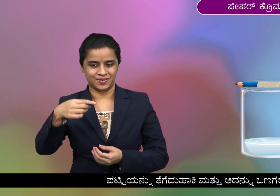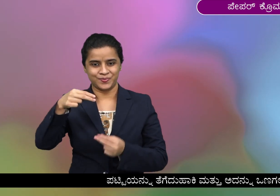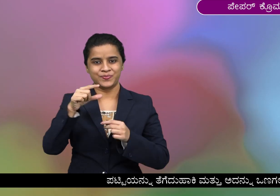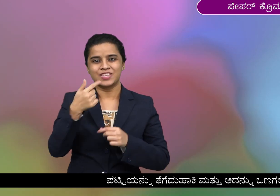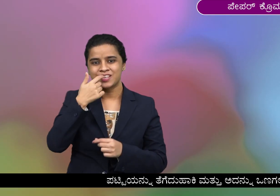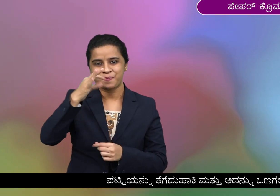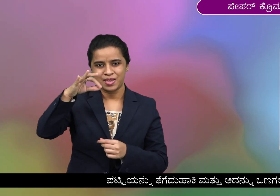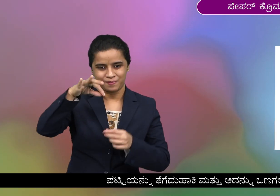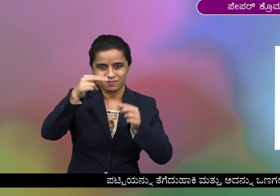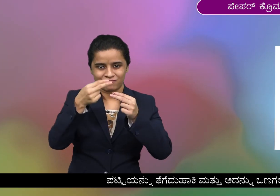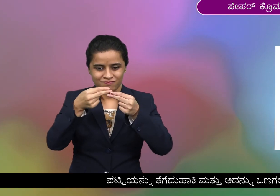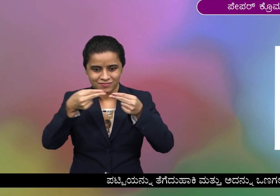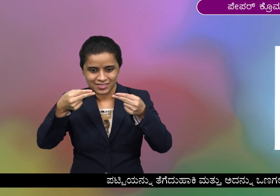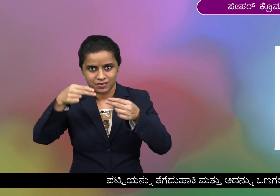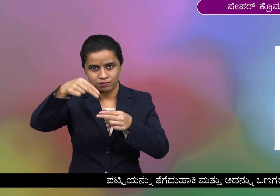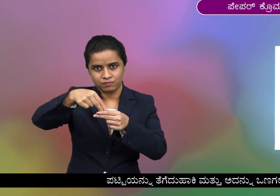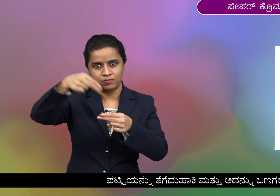ಅದನ್ನು ಒಣಗಲು ಬಿಡಿ.